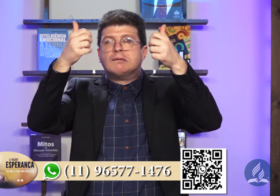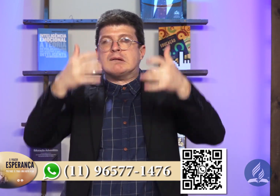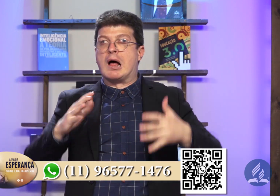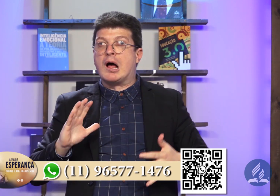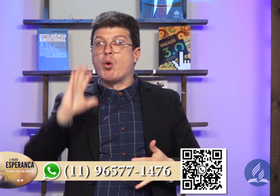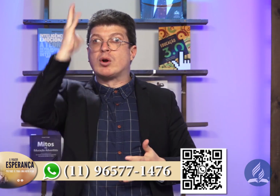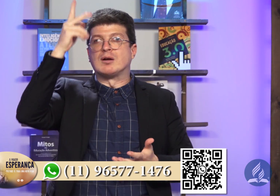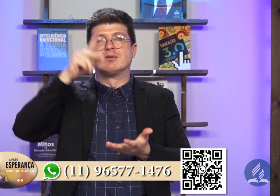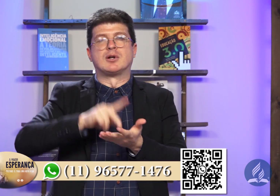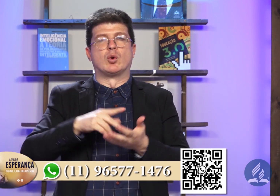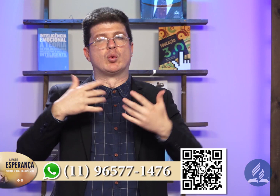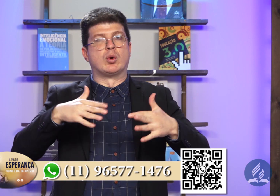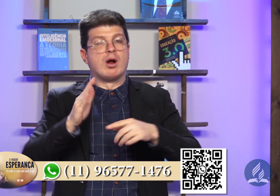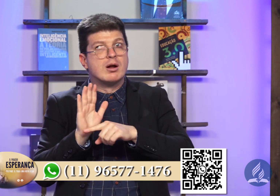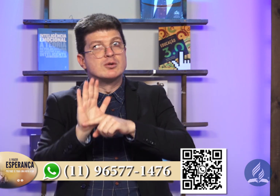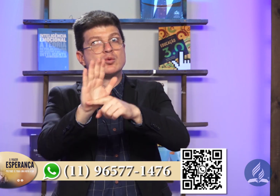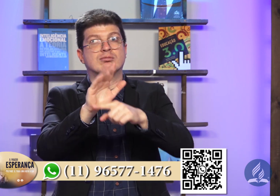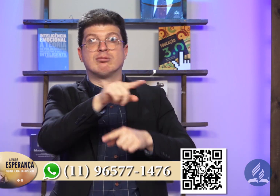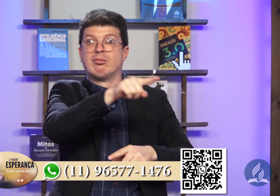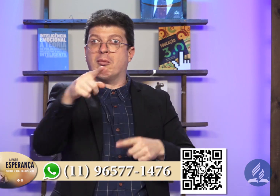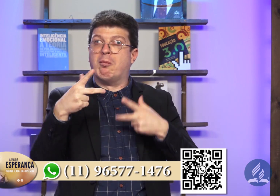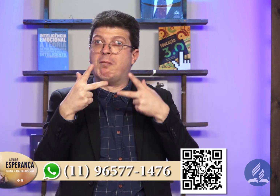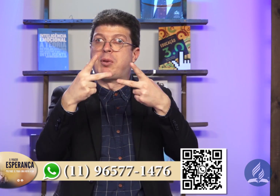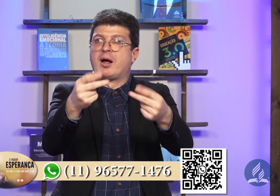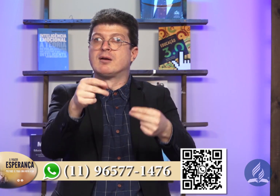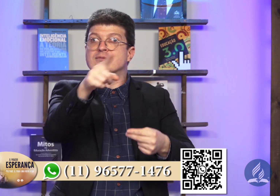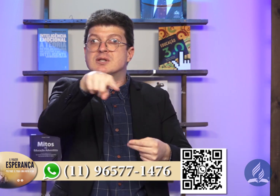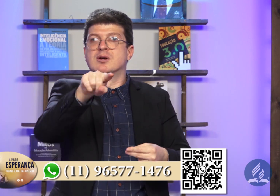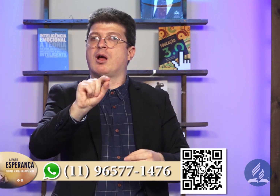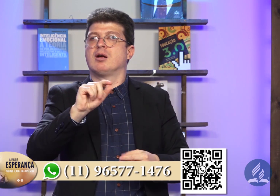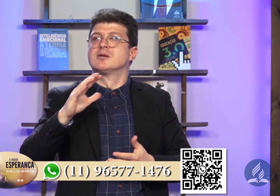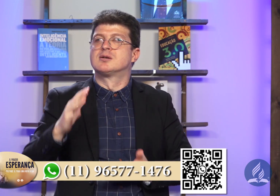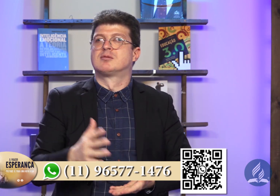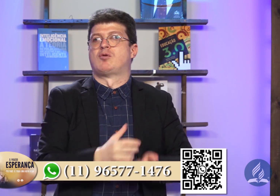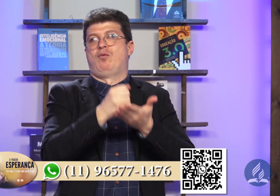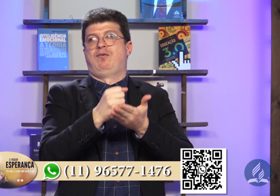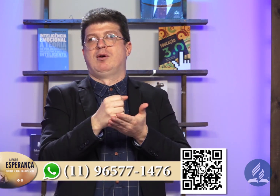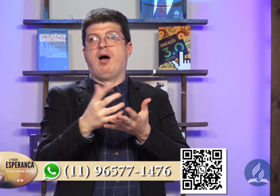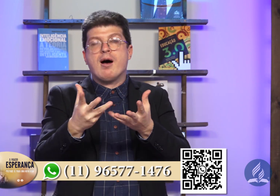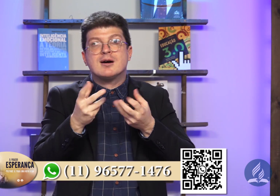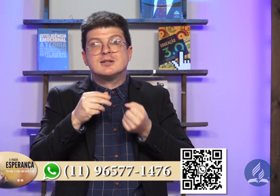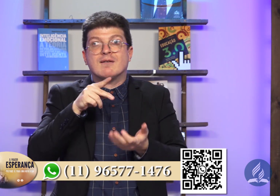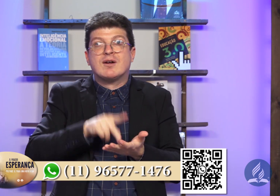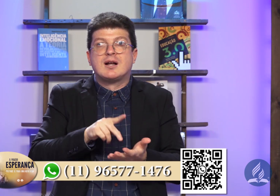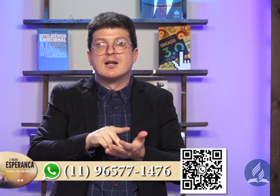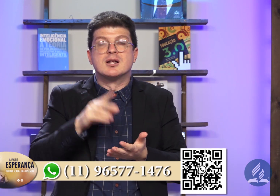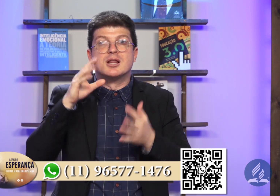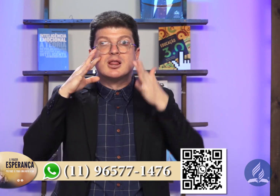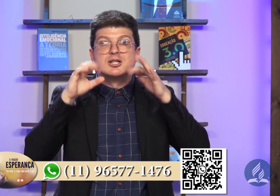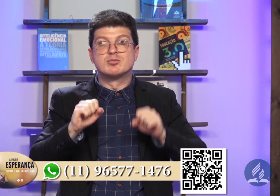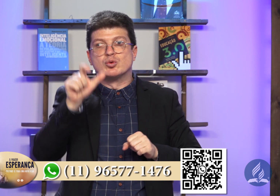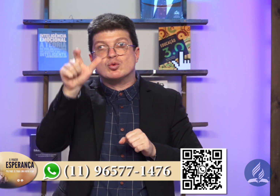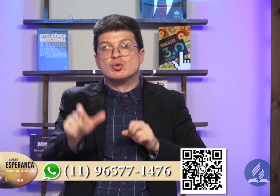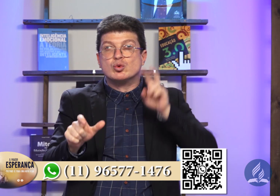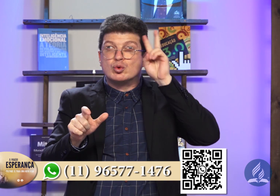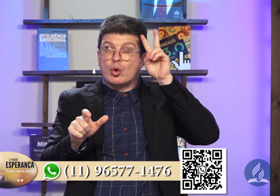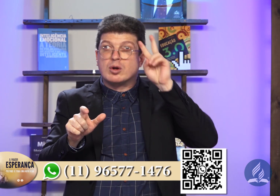testemunhos, e vai ajudar muito. É um presente especial para vocês, para a sua salvação. Testemunho com histórias